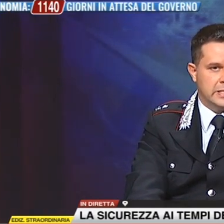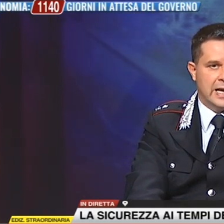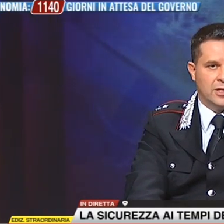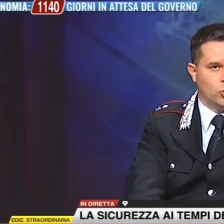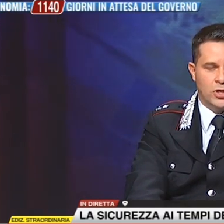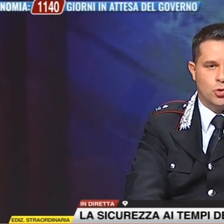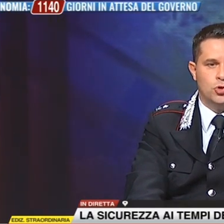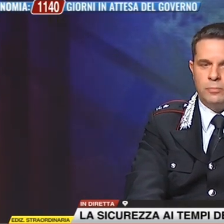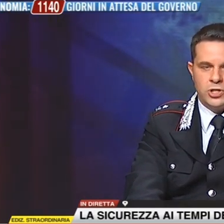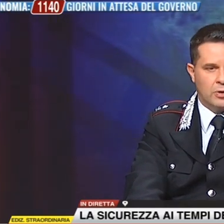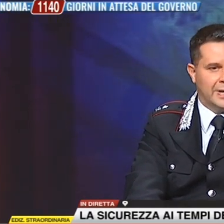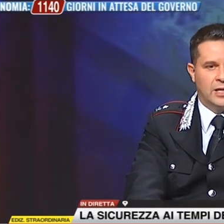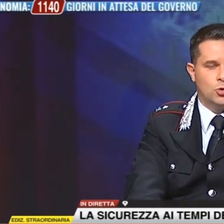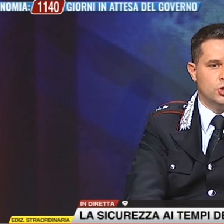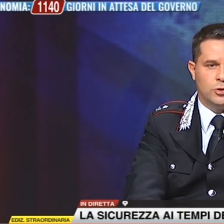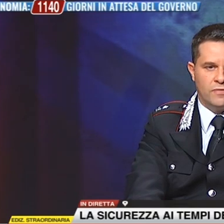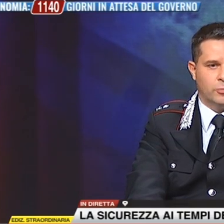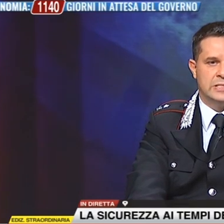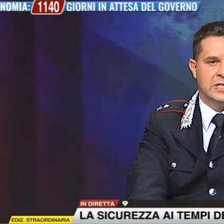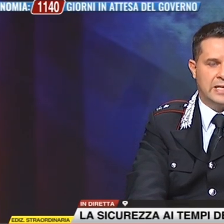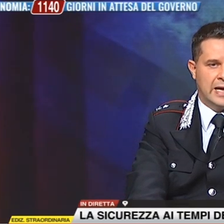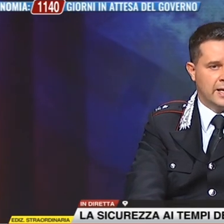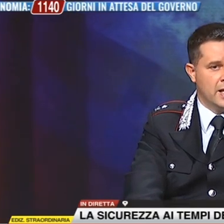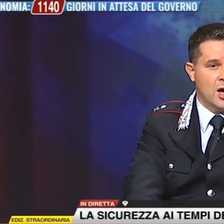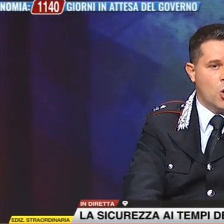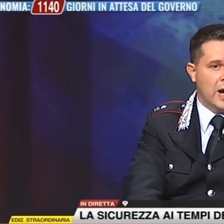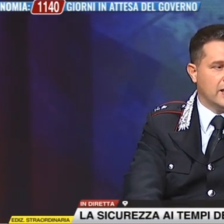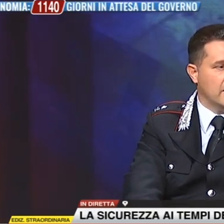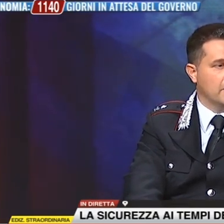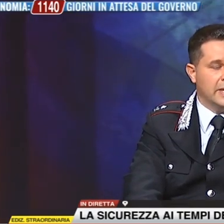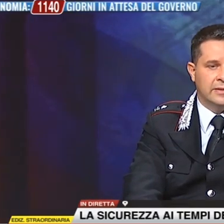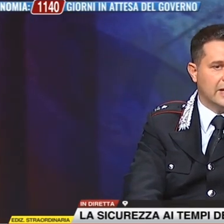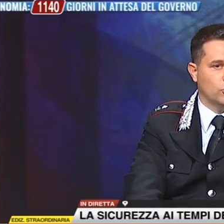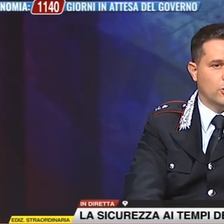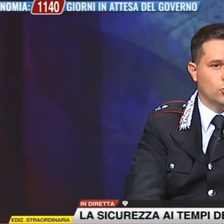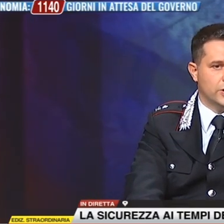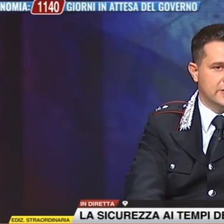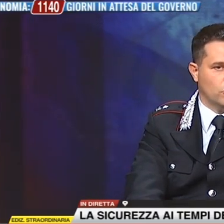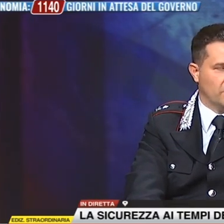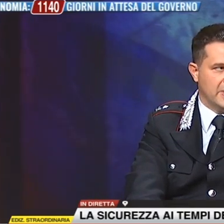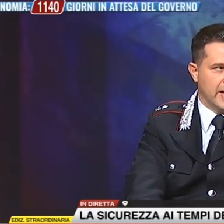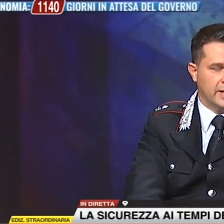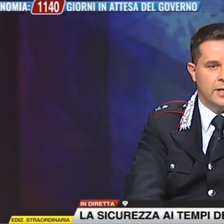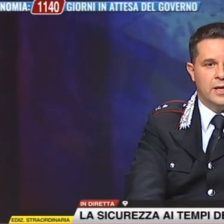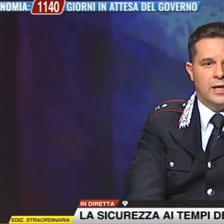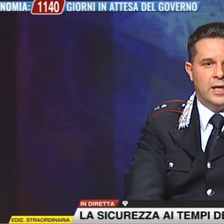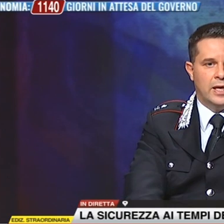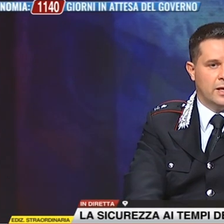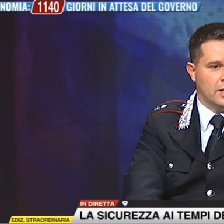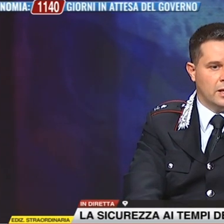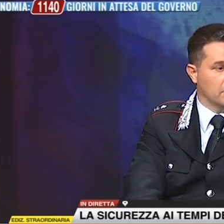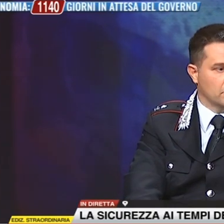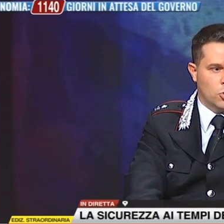per la strada con una scusa, può essere una banale scusa di un'informazione stradale o anche millantando una conoscenza con un familiare.